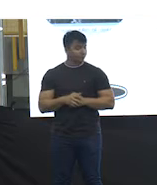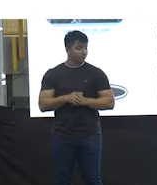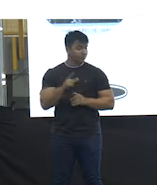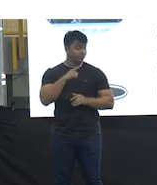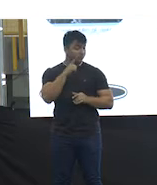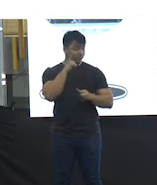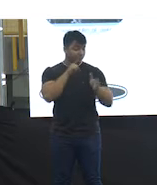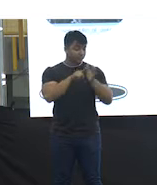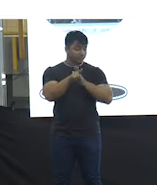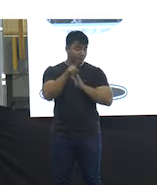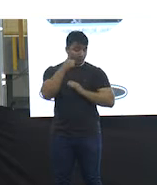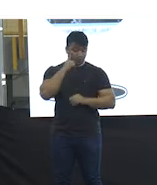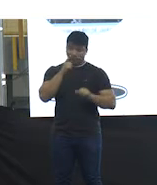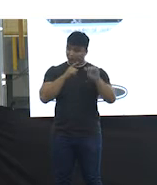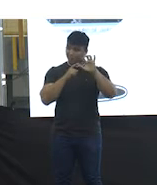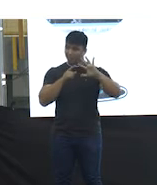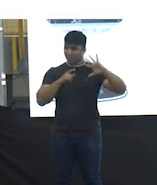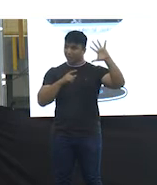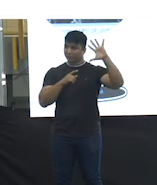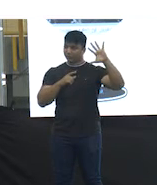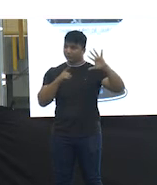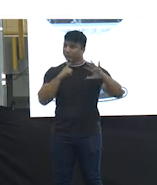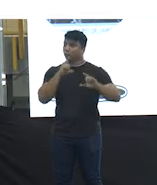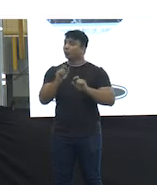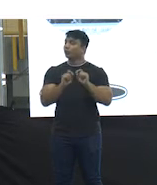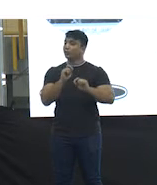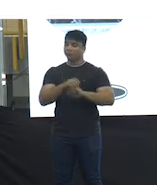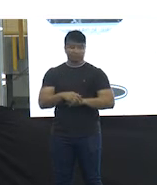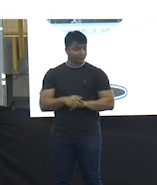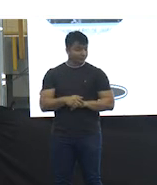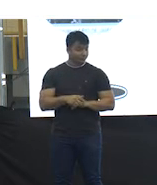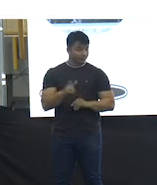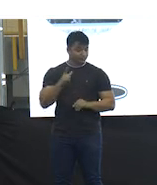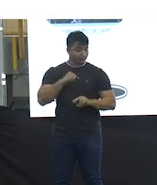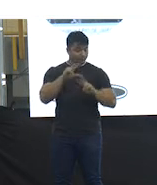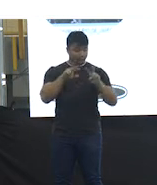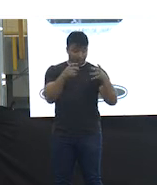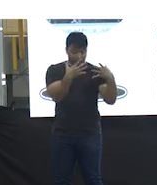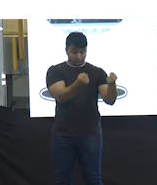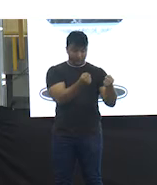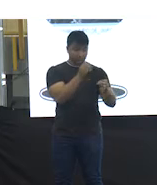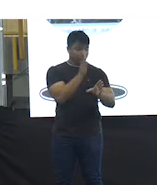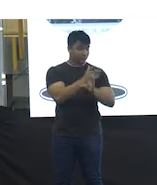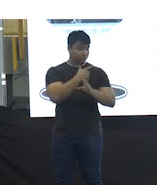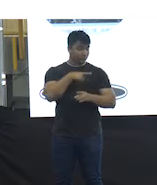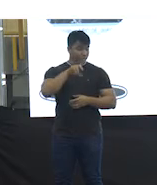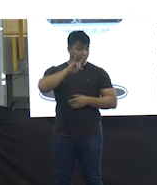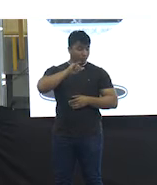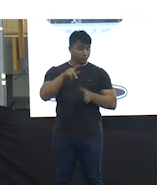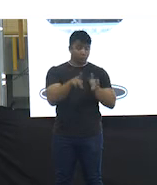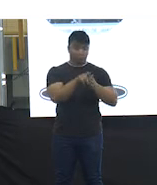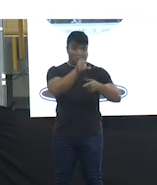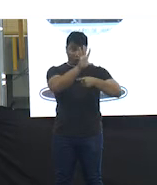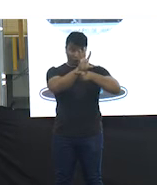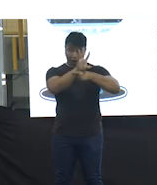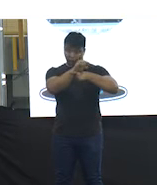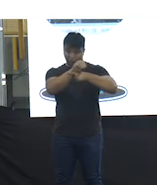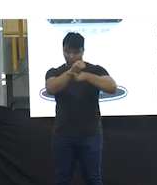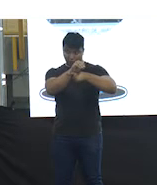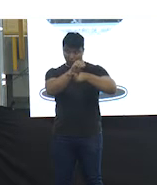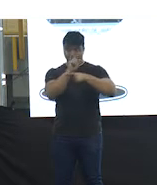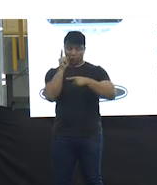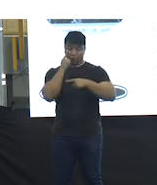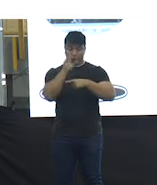da questão e olha a ilustração. O que é que ele diz? Levando-se em consideração que no dia em que essa foto foi